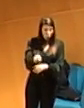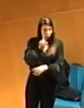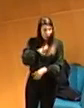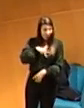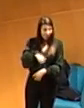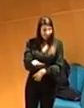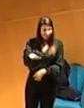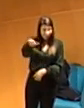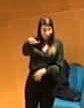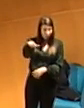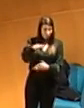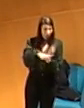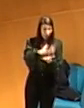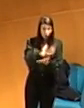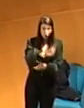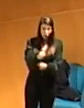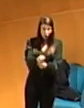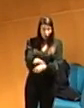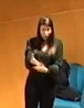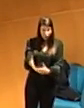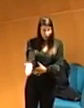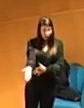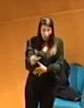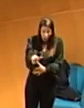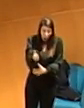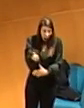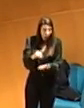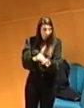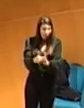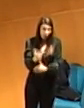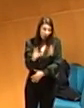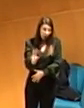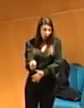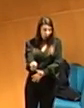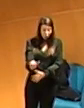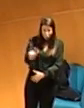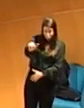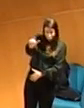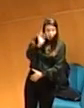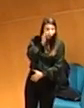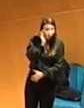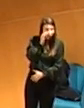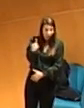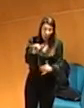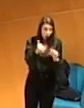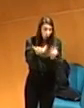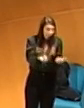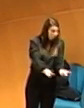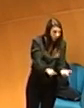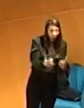fille, d'une grande dame, d'une petite dame de 1m30, de 33 ans, voilà, et qui joue avec Batman et